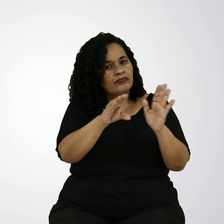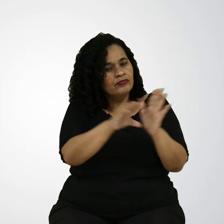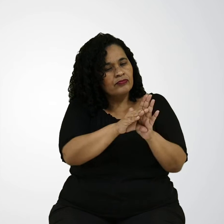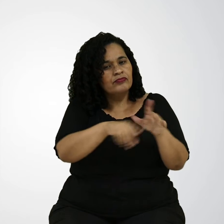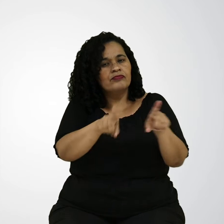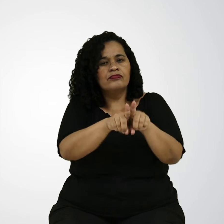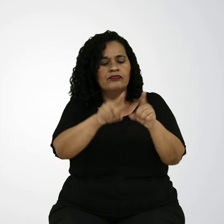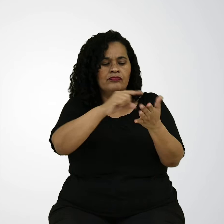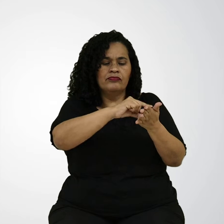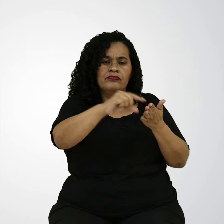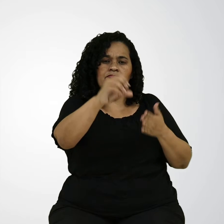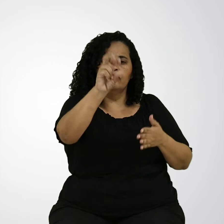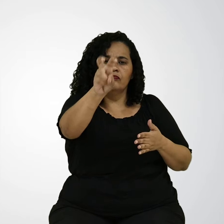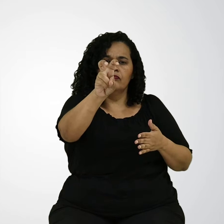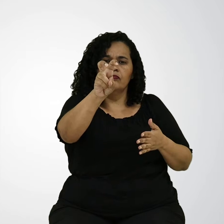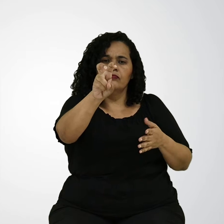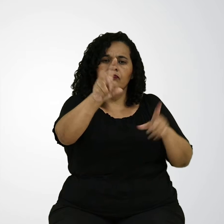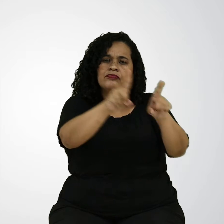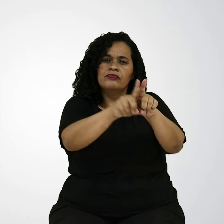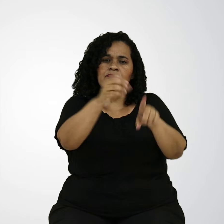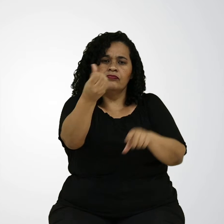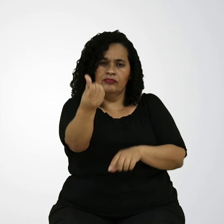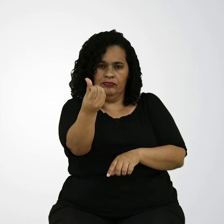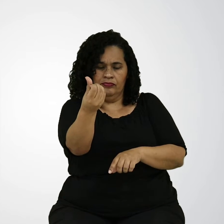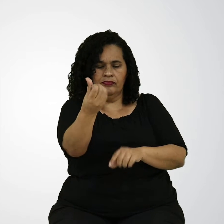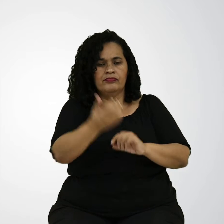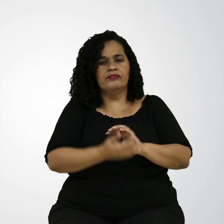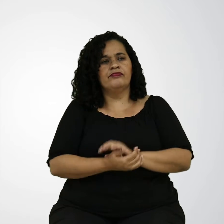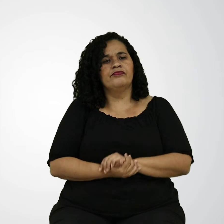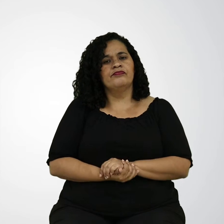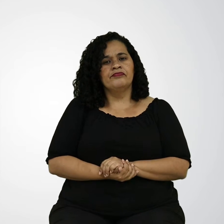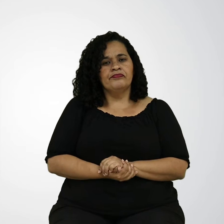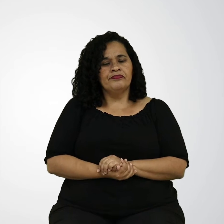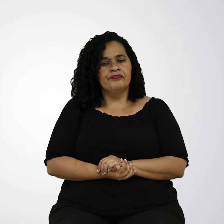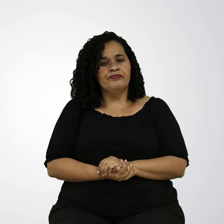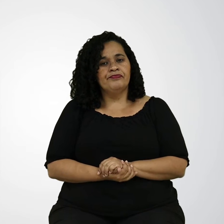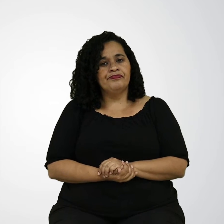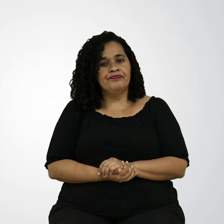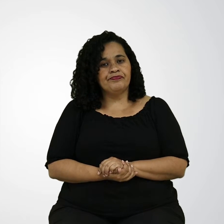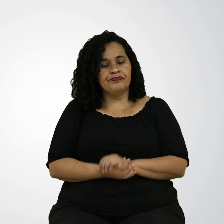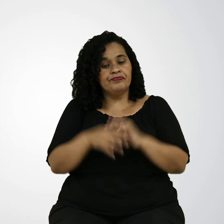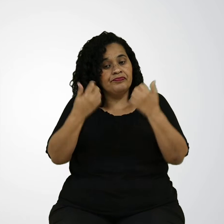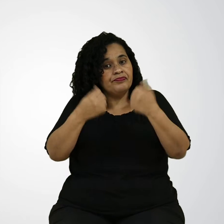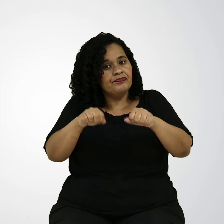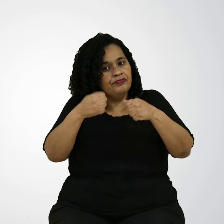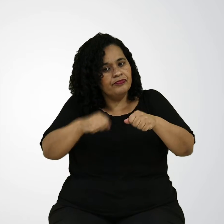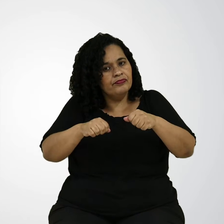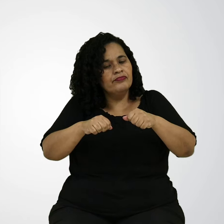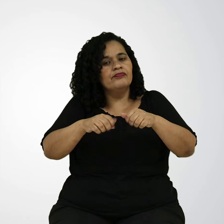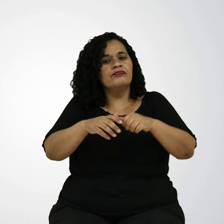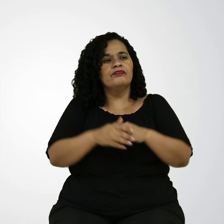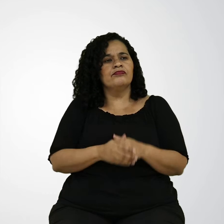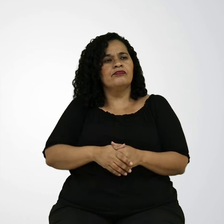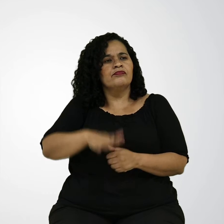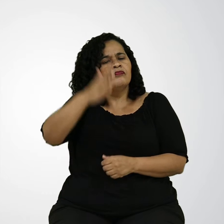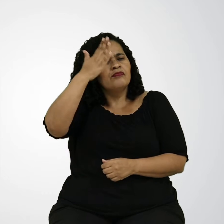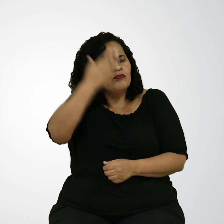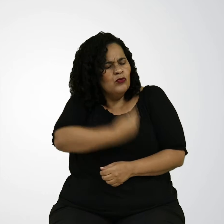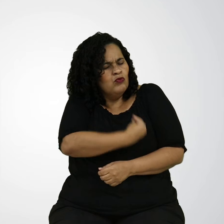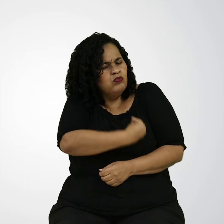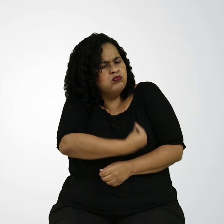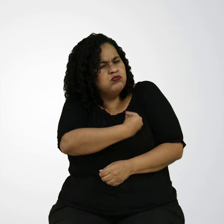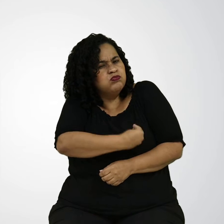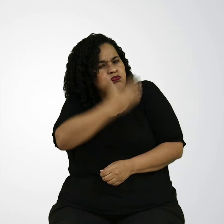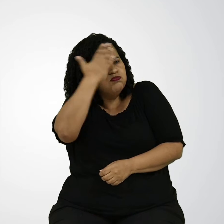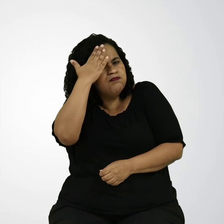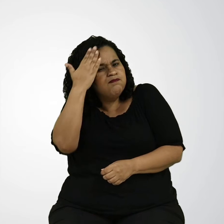6 está como texto base da nossa lição. E ele diz assim: andai com sabedoria para com os que estão